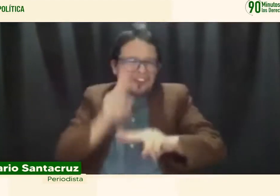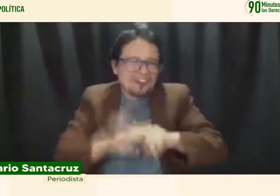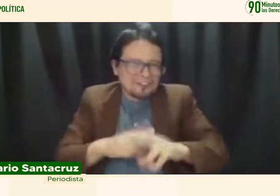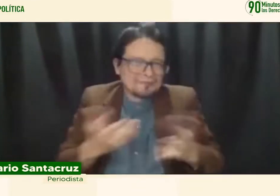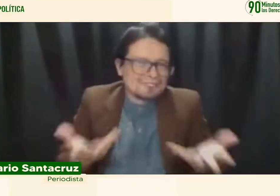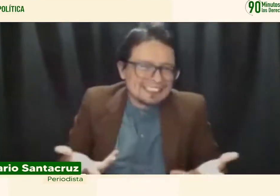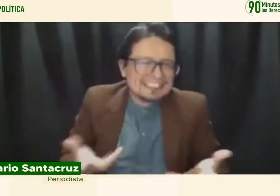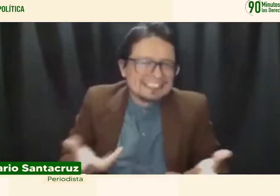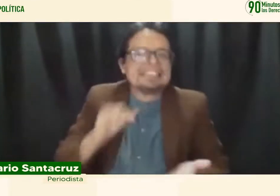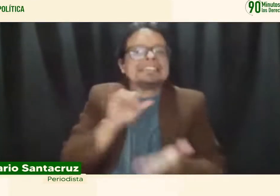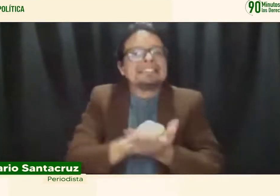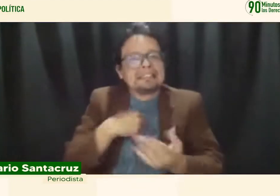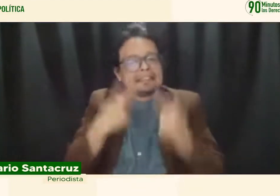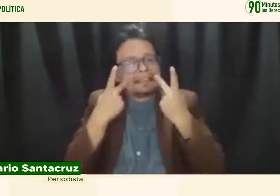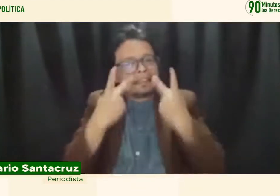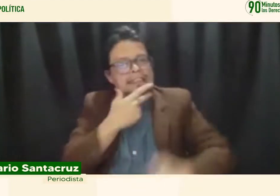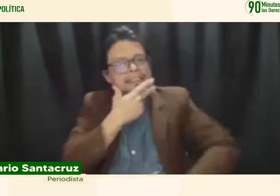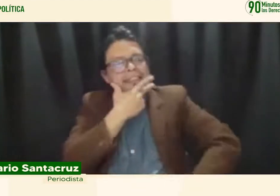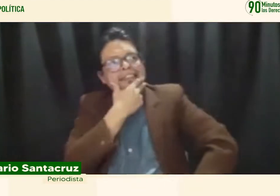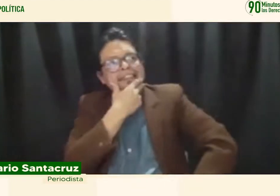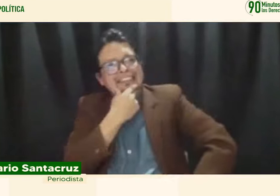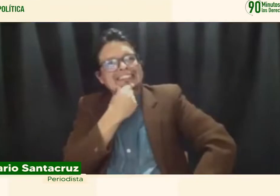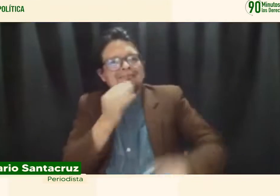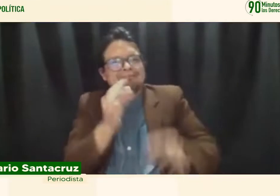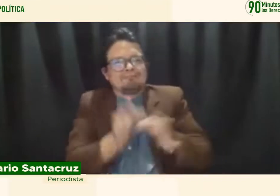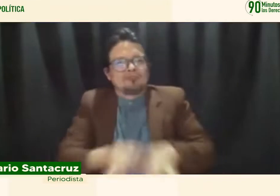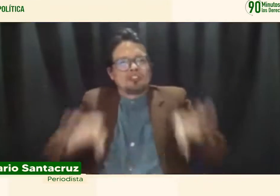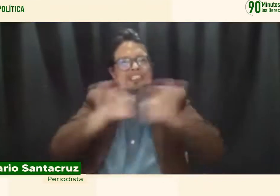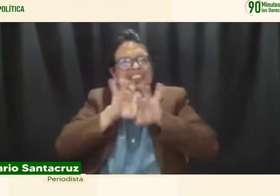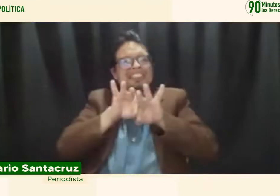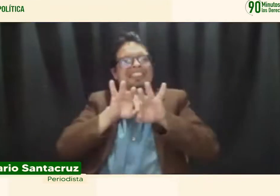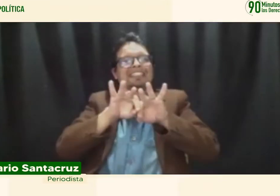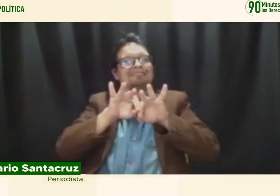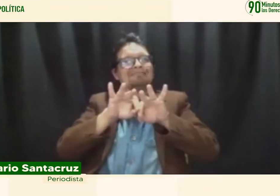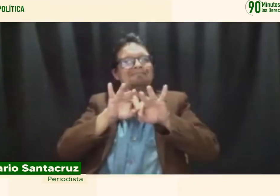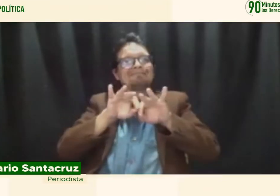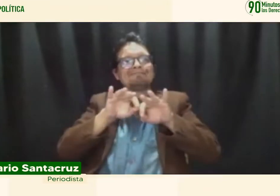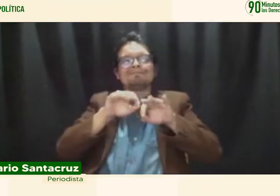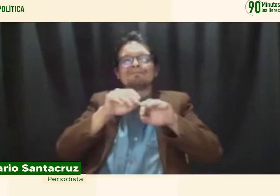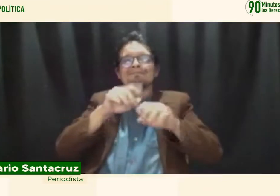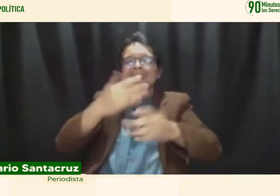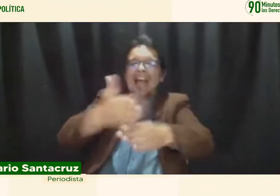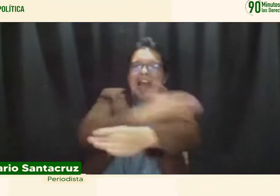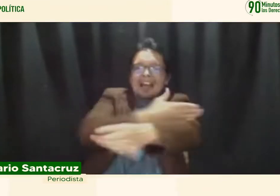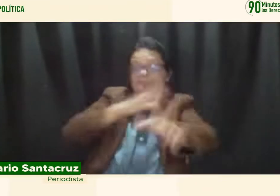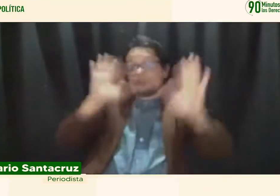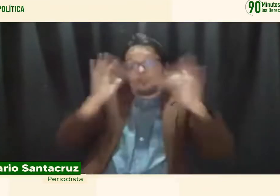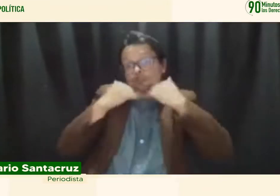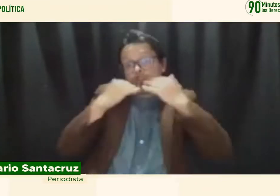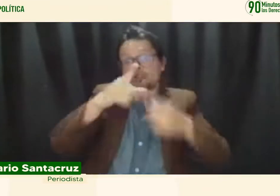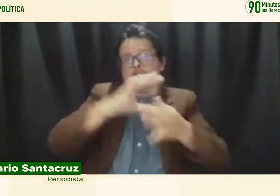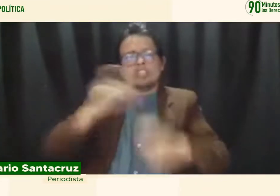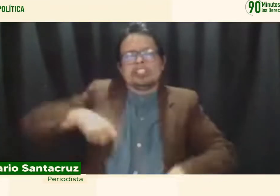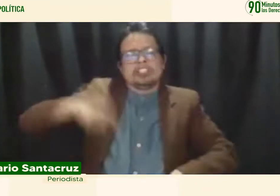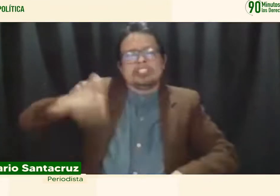y es normal que haya ocurrido esta conmoción en todo el país y por eso yo creo que es importante de alguna manera